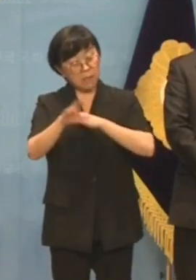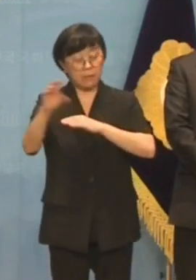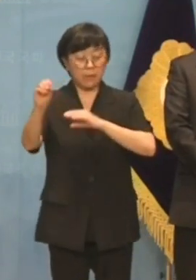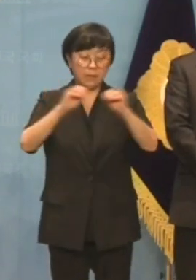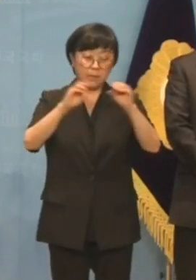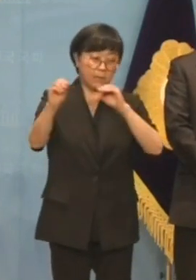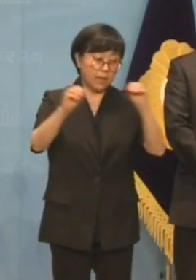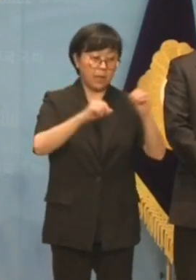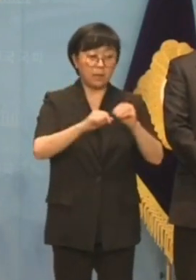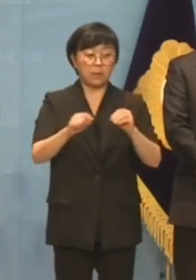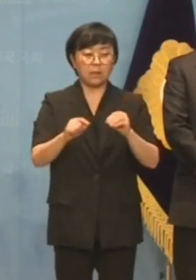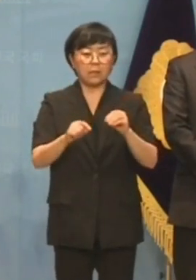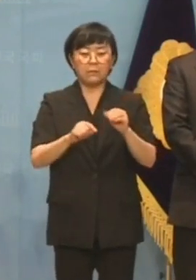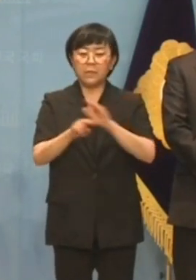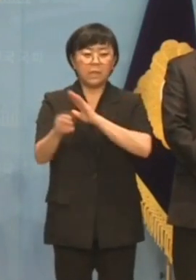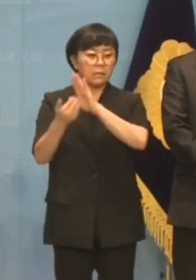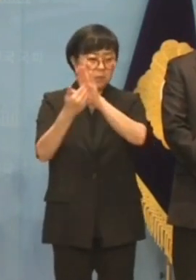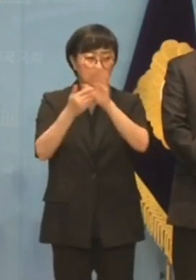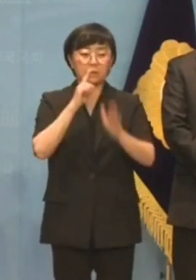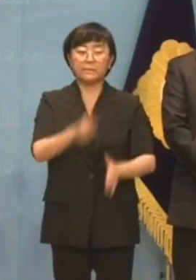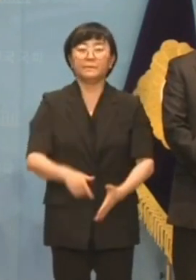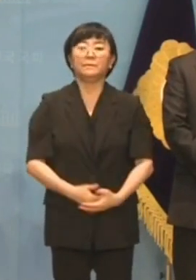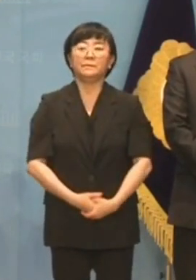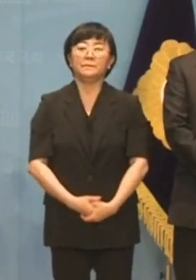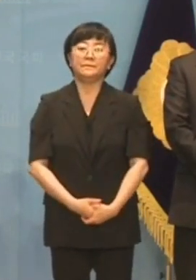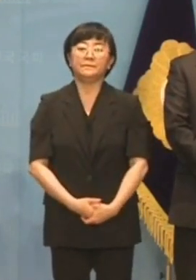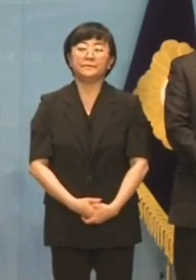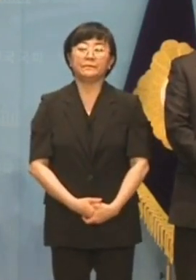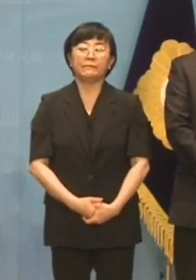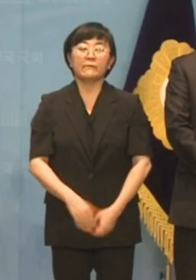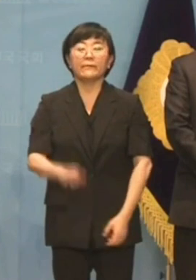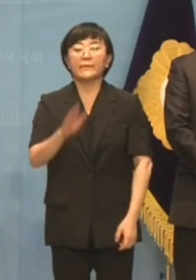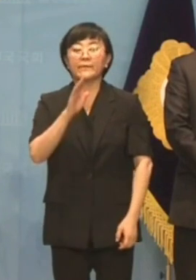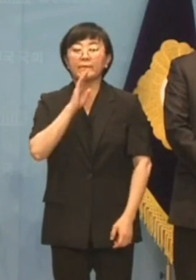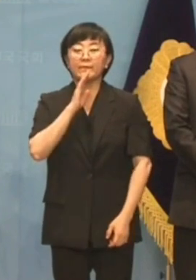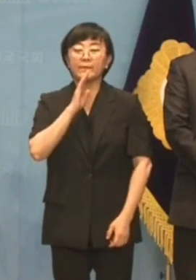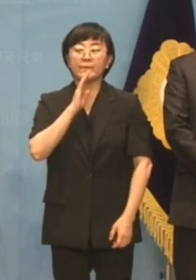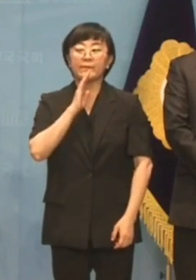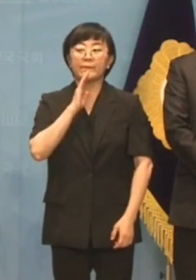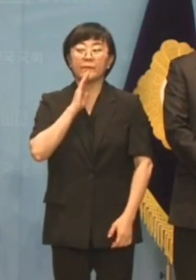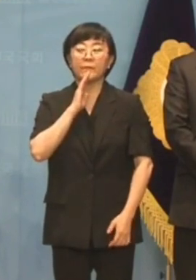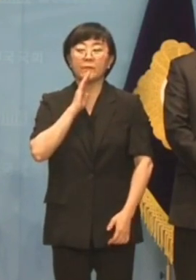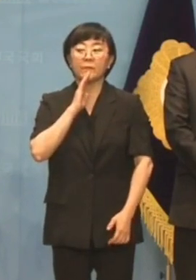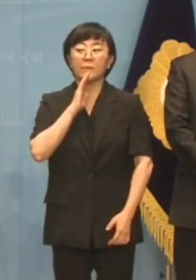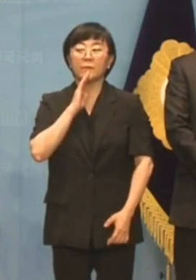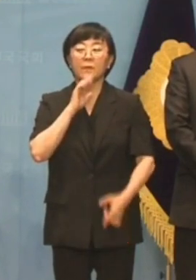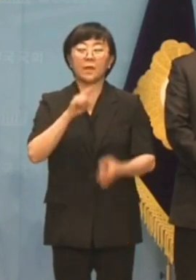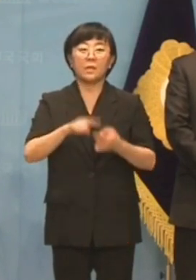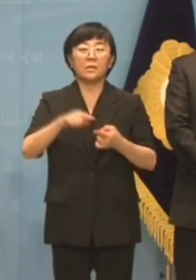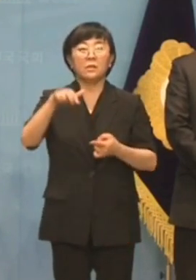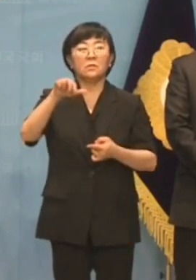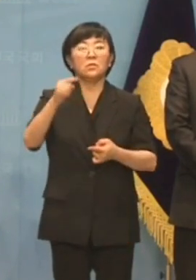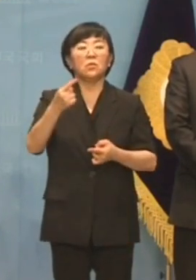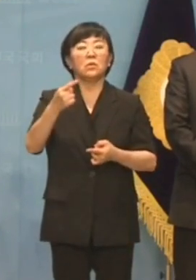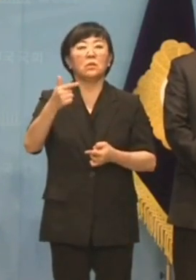안 하는 것이 다 능상가 이렇게 생각합니다. 실제적으로 존 커비 NSC